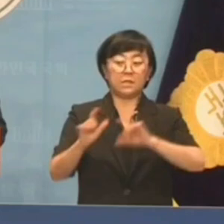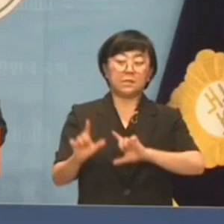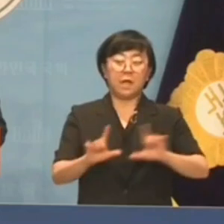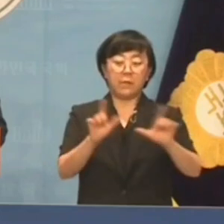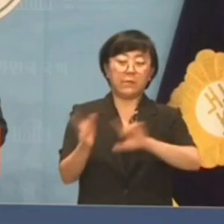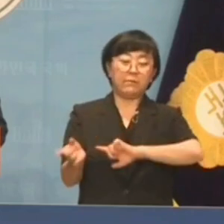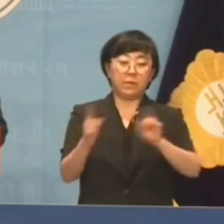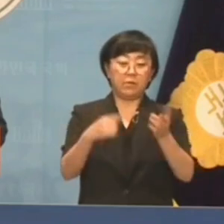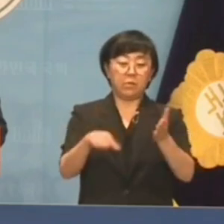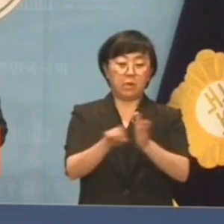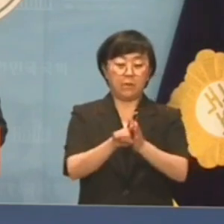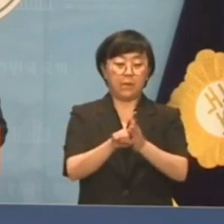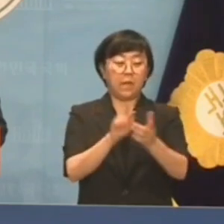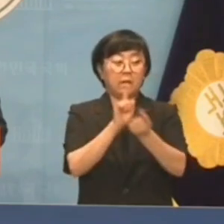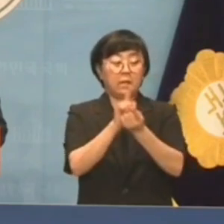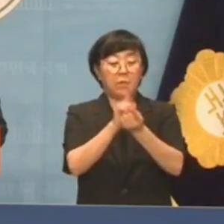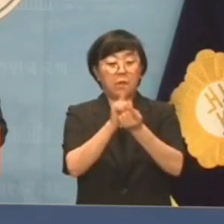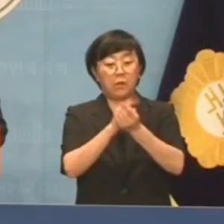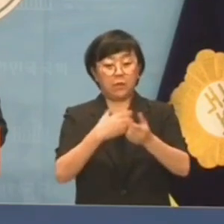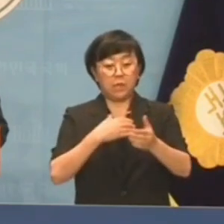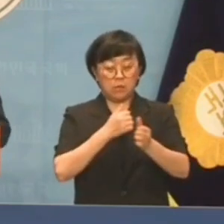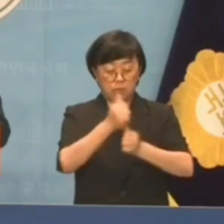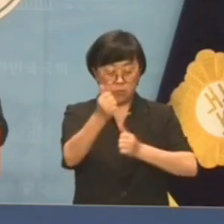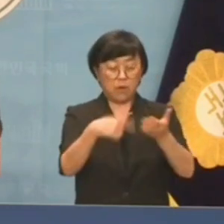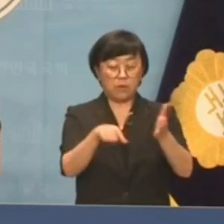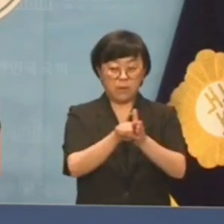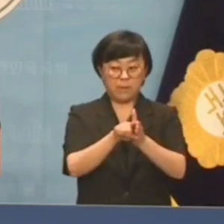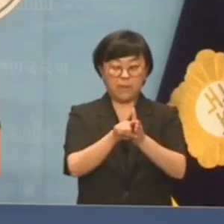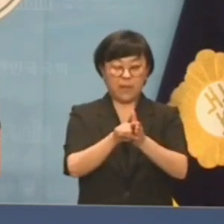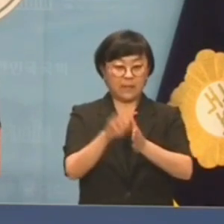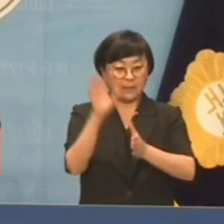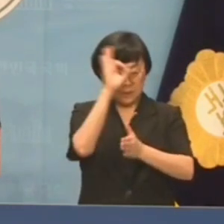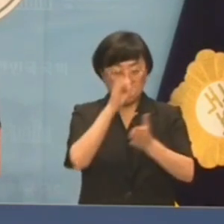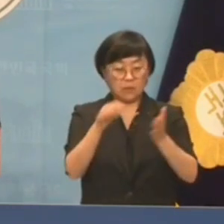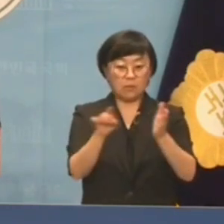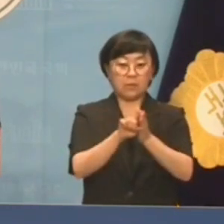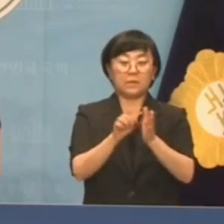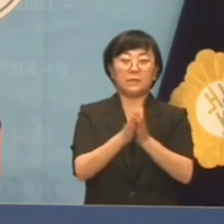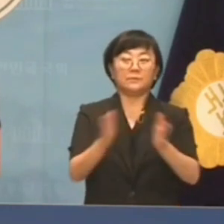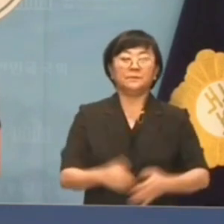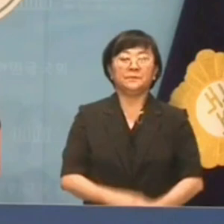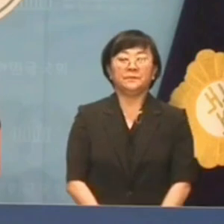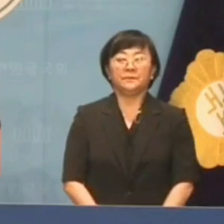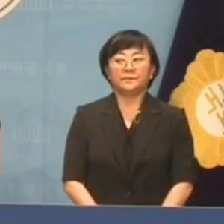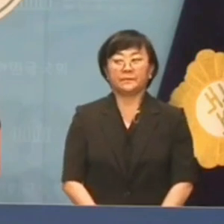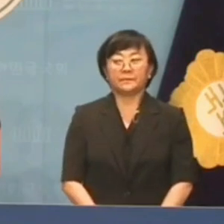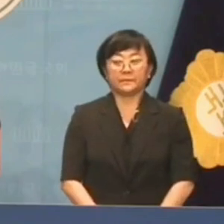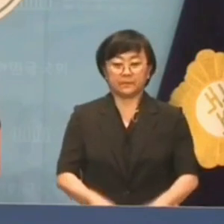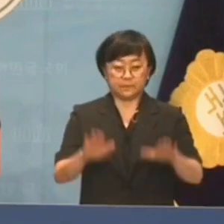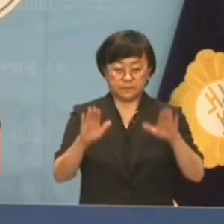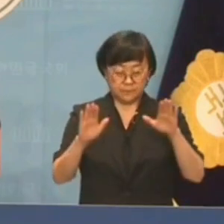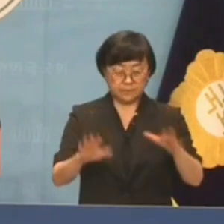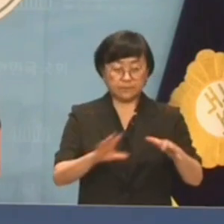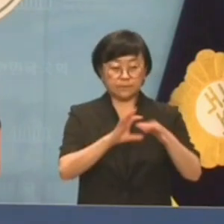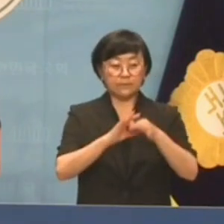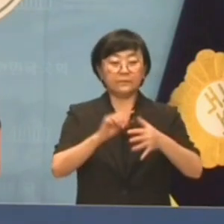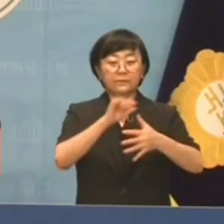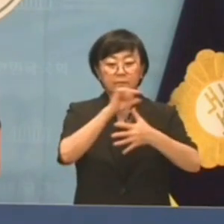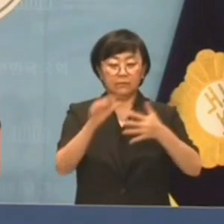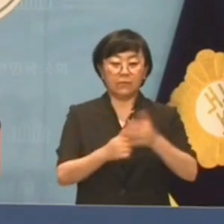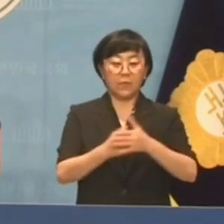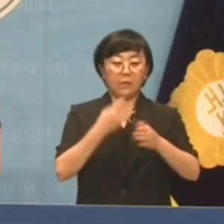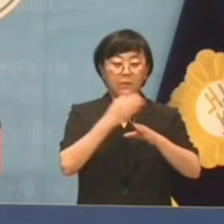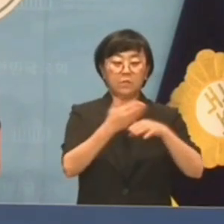프로젝트 일환으로 당면한 민생위기 극복 해법을 모색하기 위해 마련되었습니다. 이번 연속 토론회는